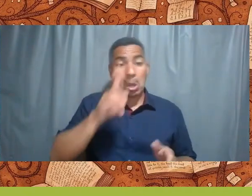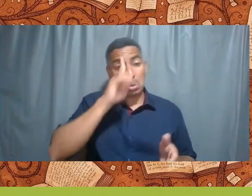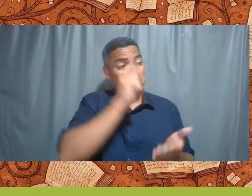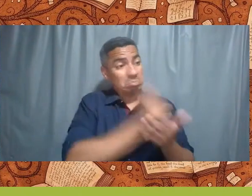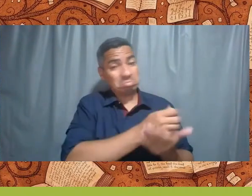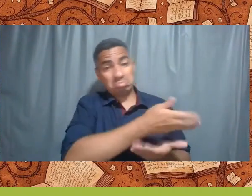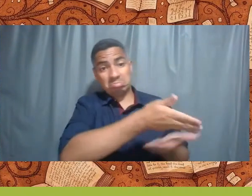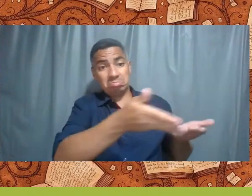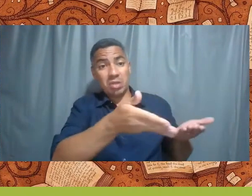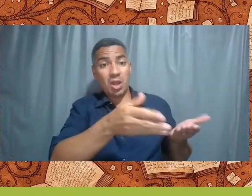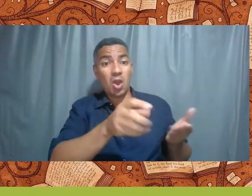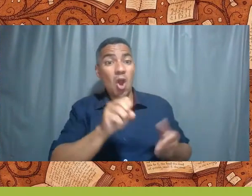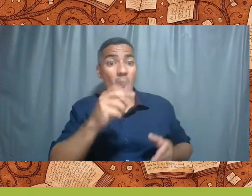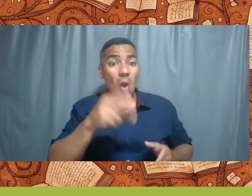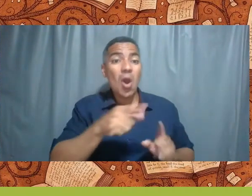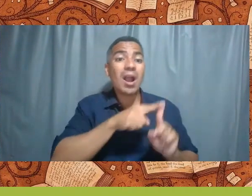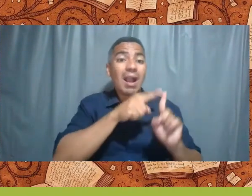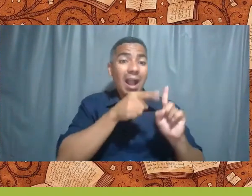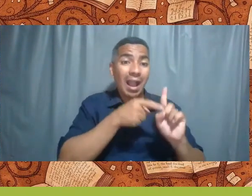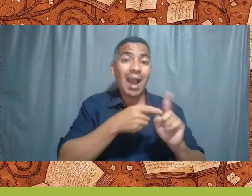mais escravizadas